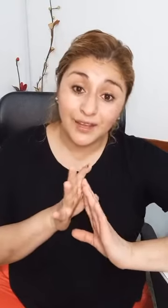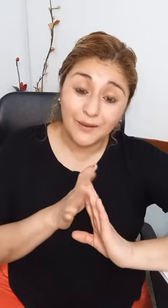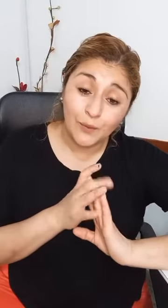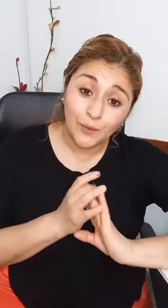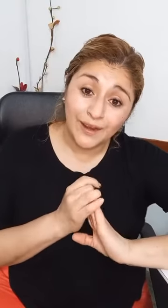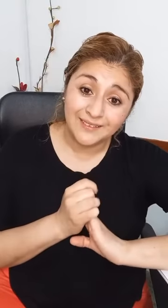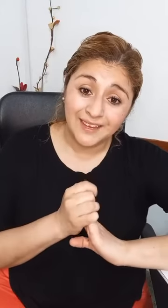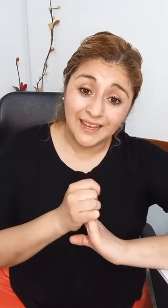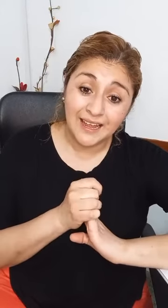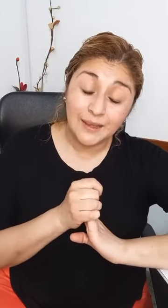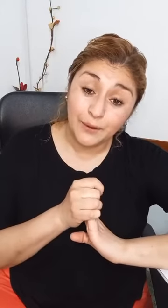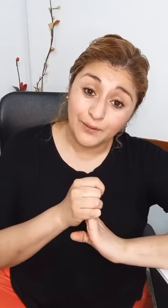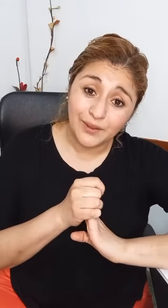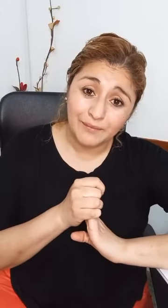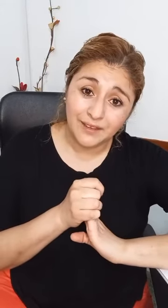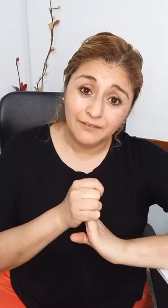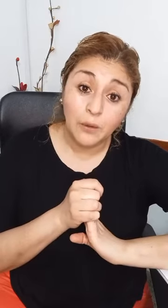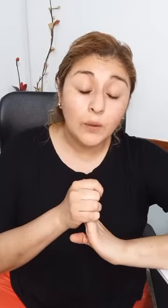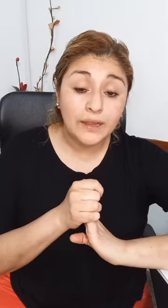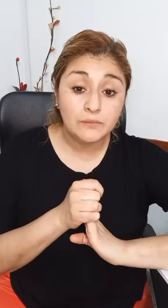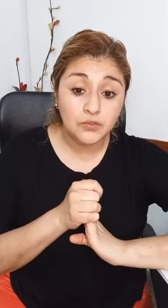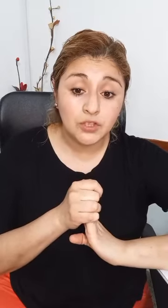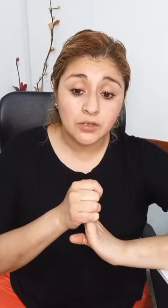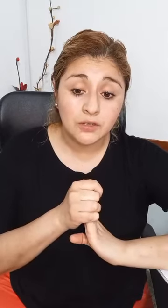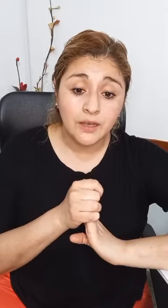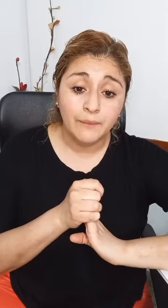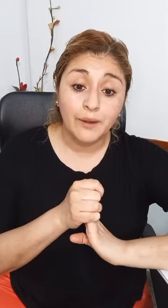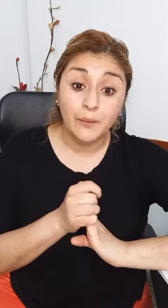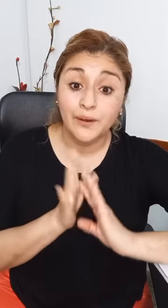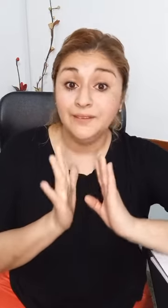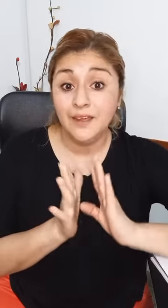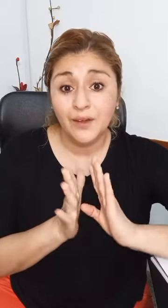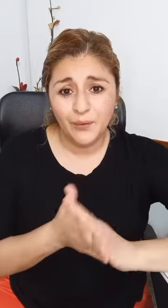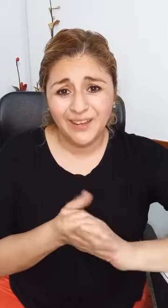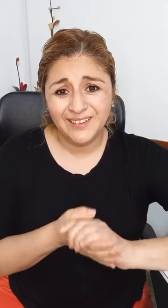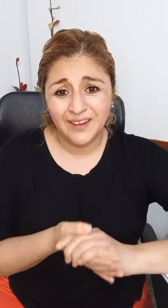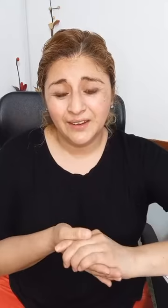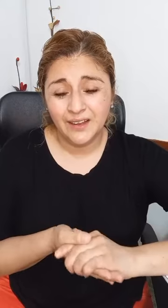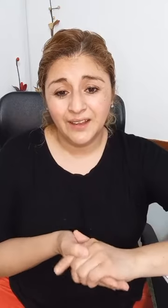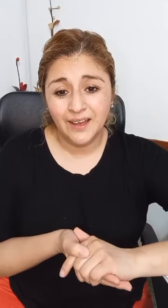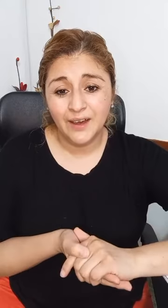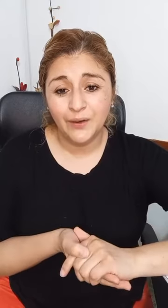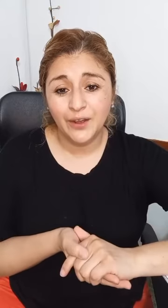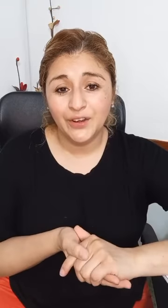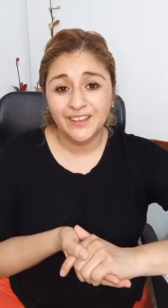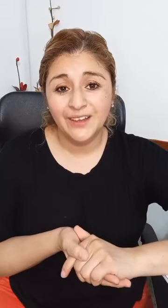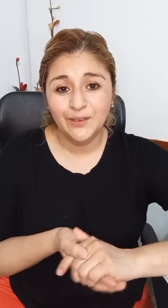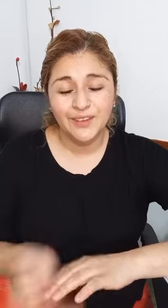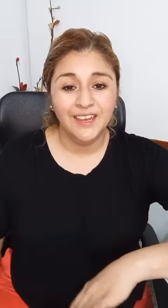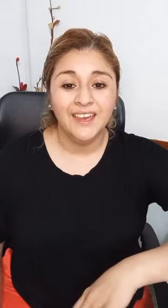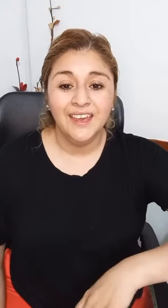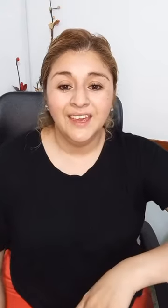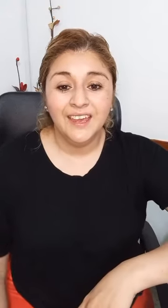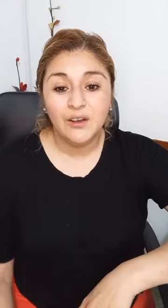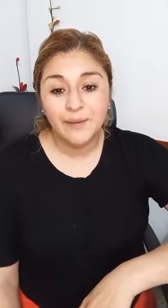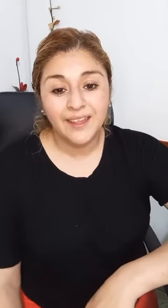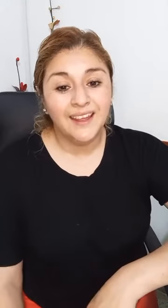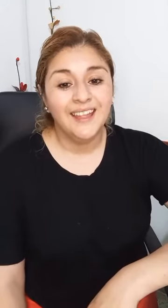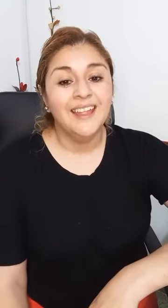que no tienen muy buena señal y bueno, eso también dificulta mucho. Pero bueno, gracias a Dios que pueden estar ahora conectados y